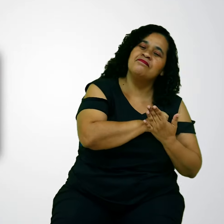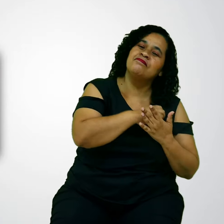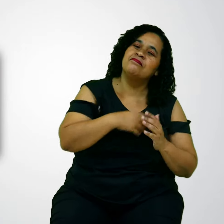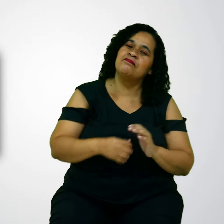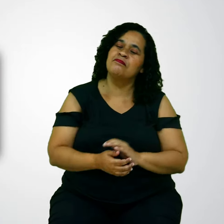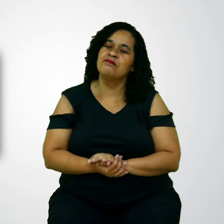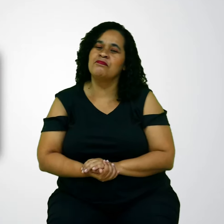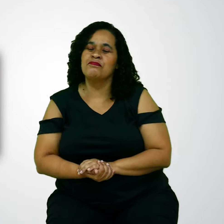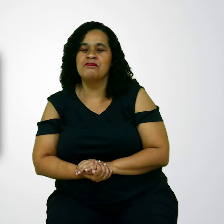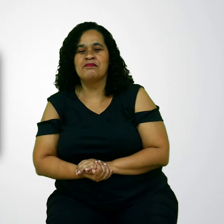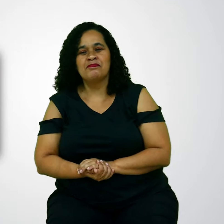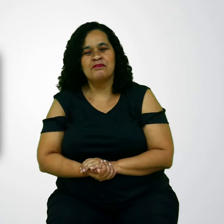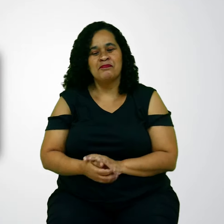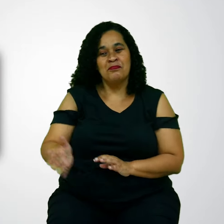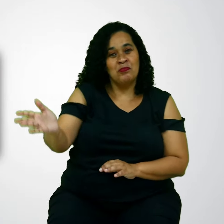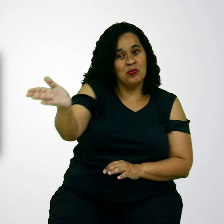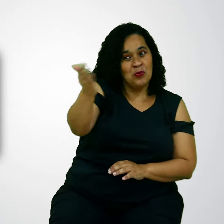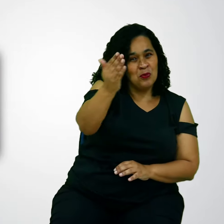Vamos